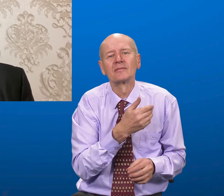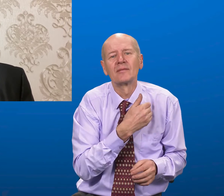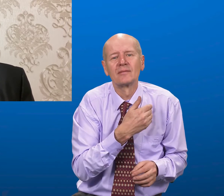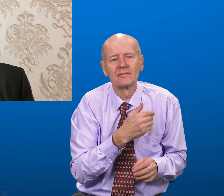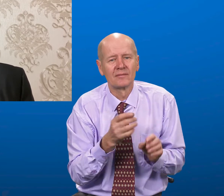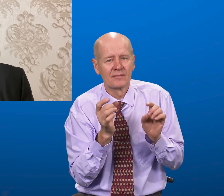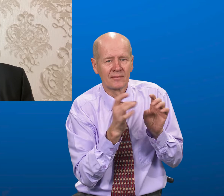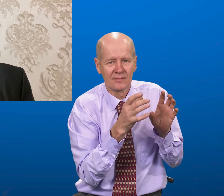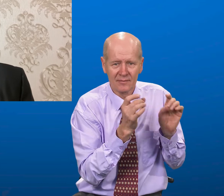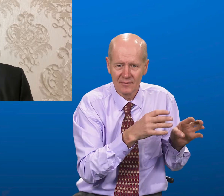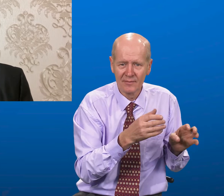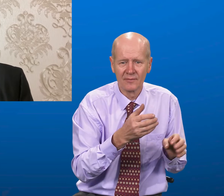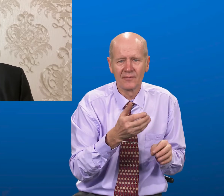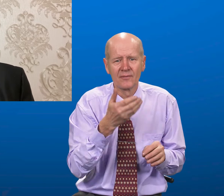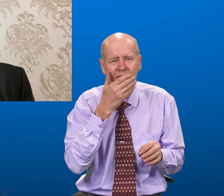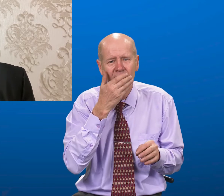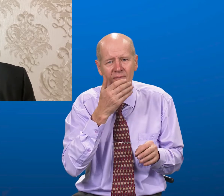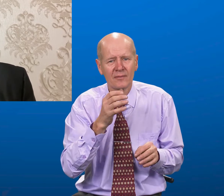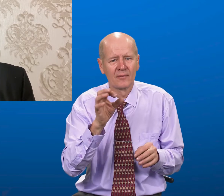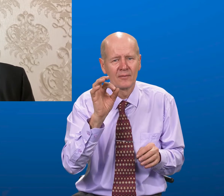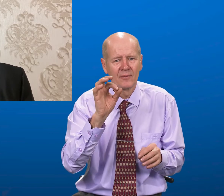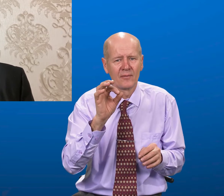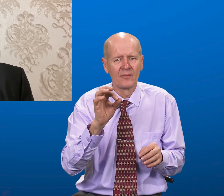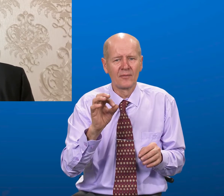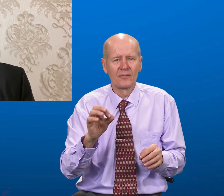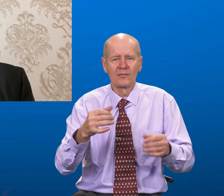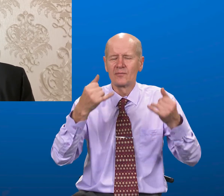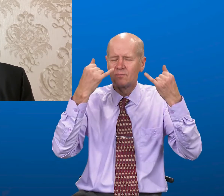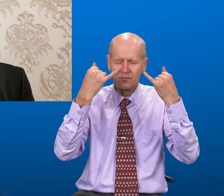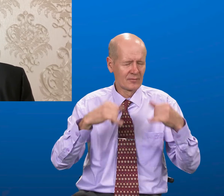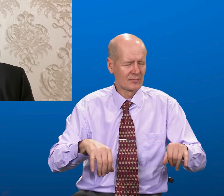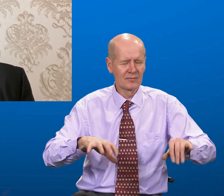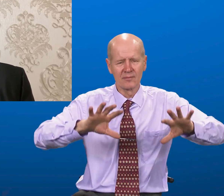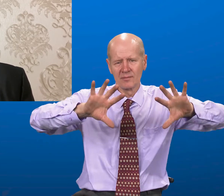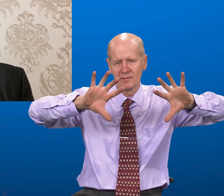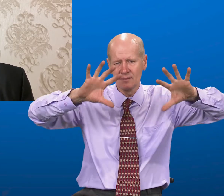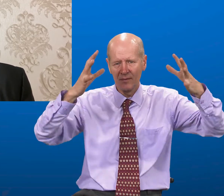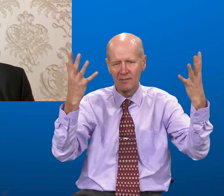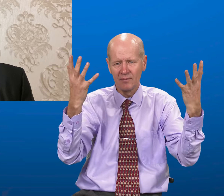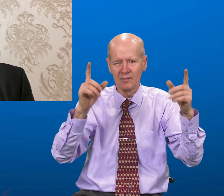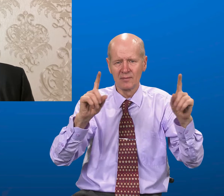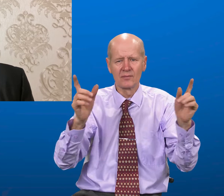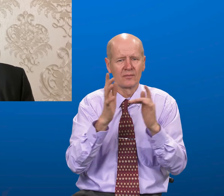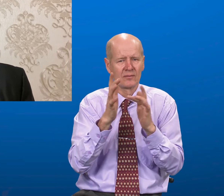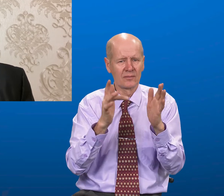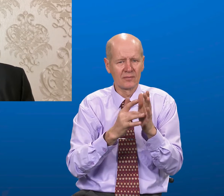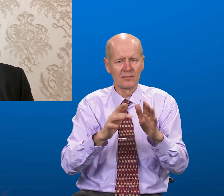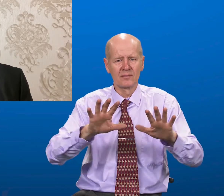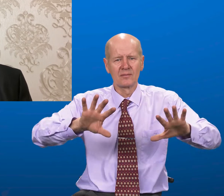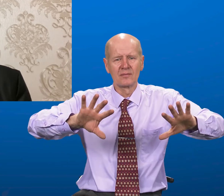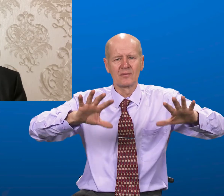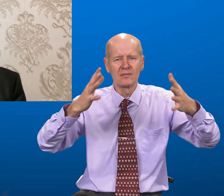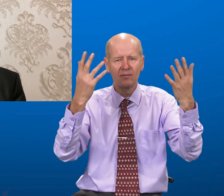хотели поделиться, рассказать о выдающемся событии, о том,